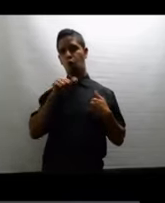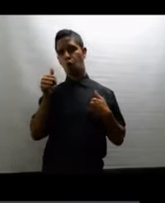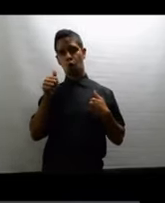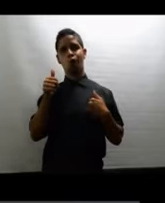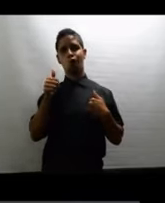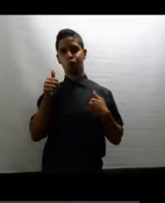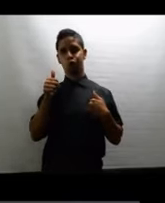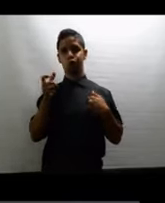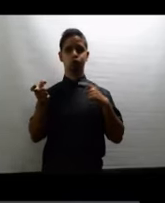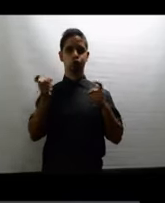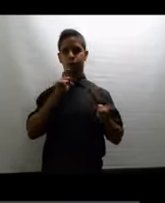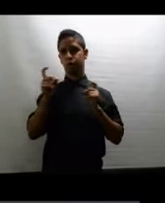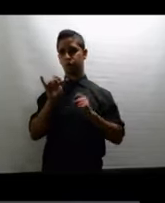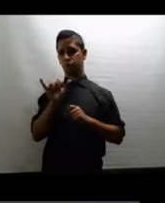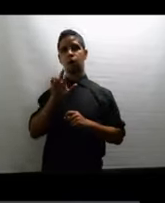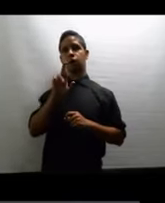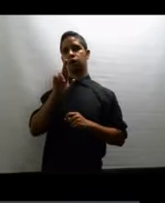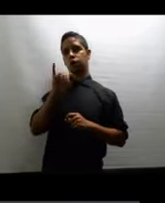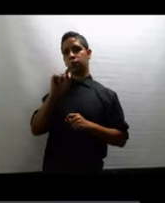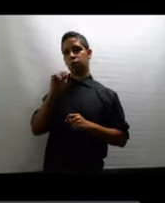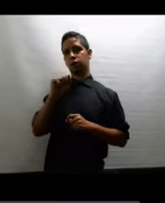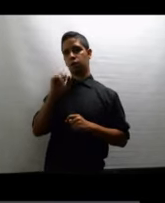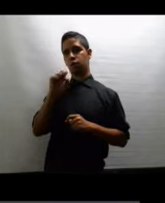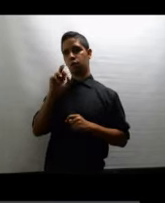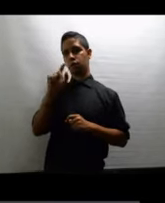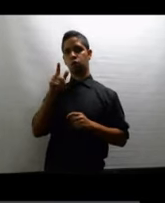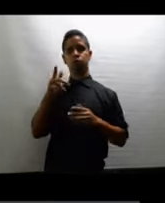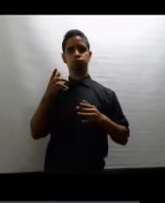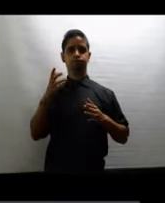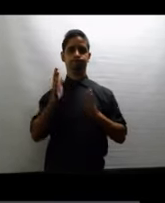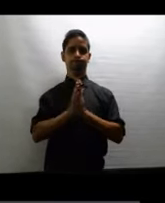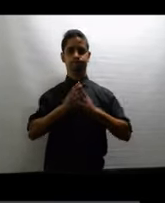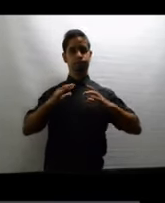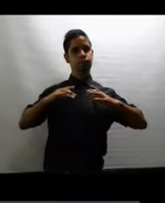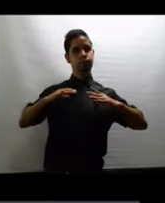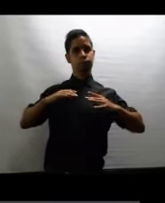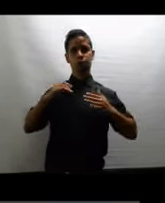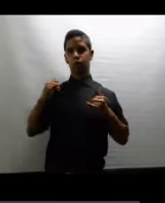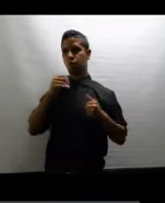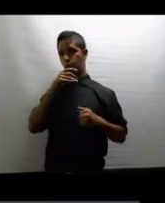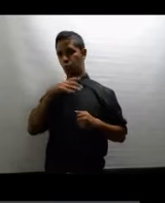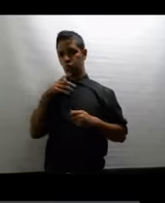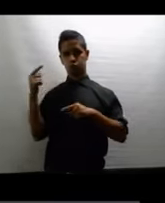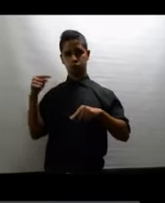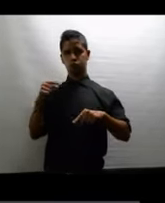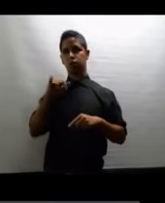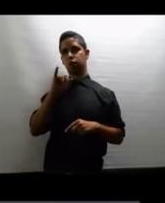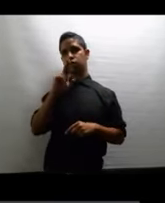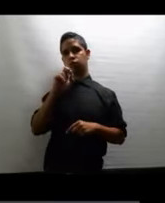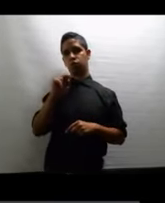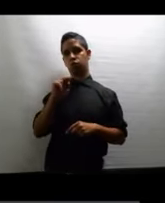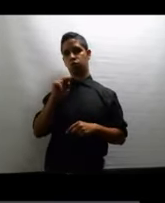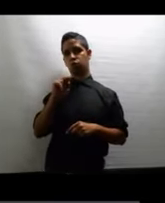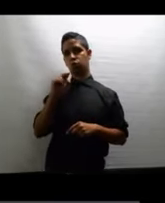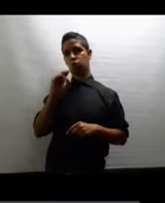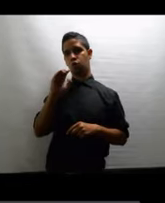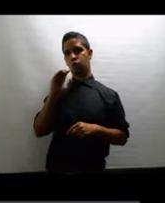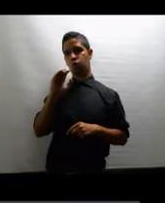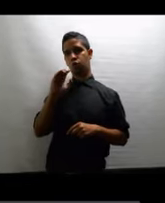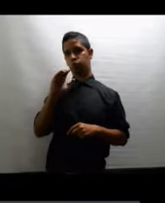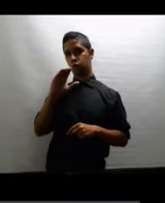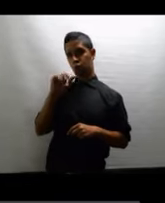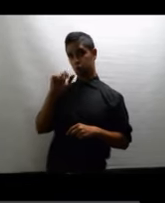exposiciones que hemos tenido. Ya Rita Moreno coge vacaciones. Y viene una chica llamada Yvonne Cole. Bueno, sí. Vamos a rememorar eso.